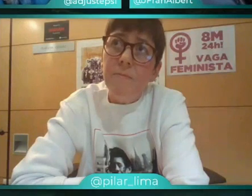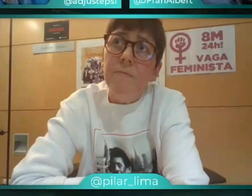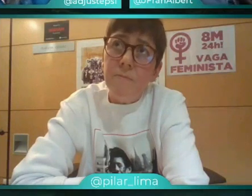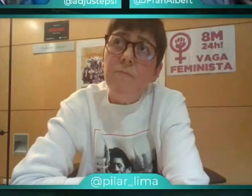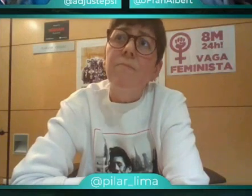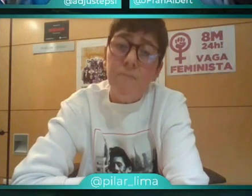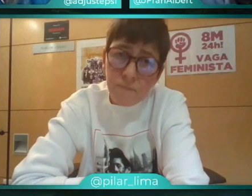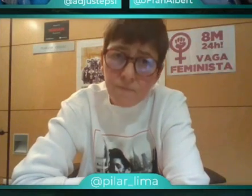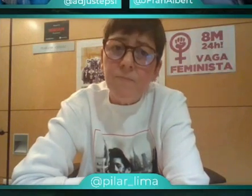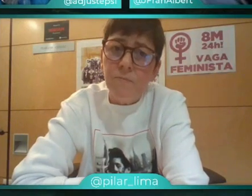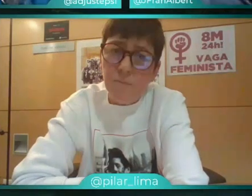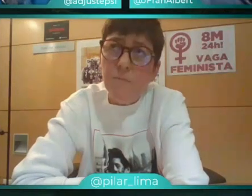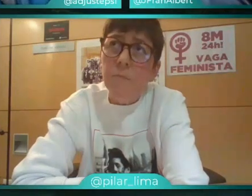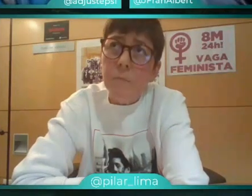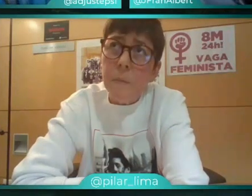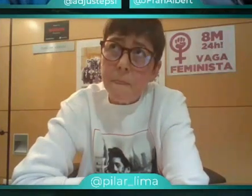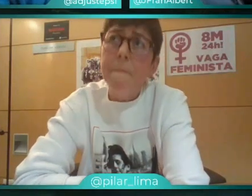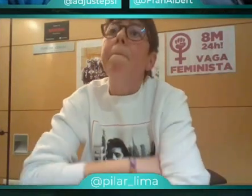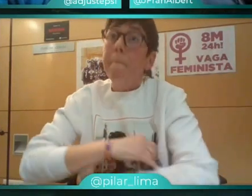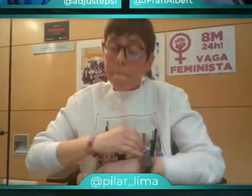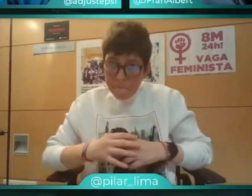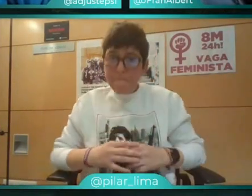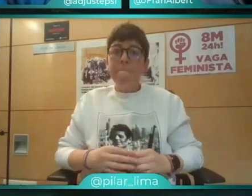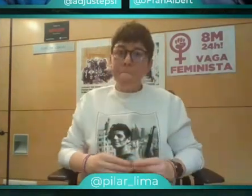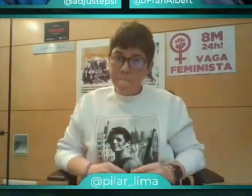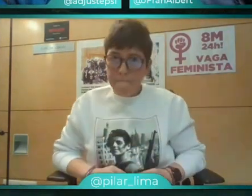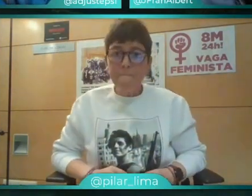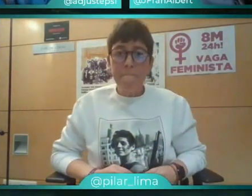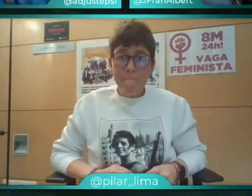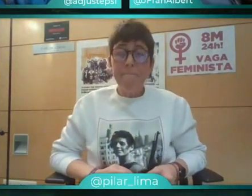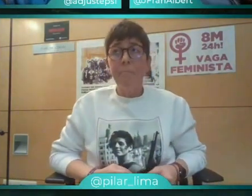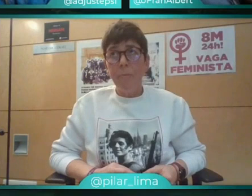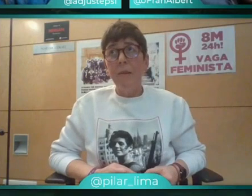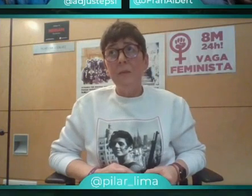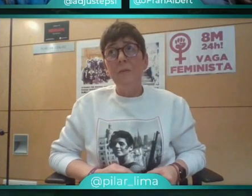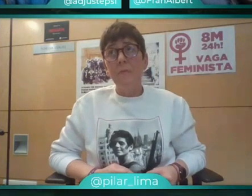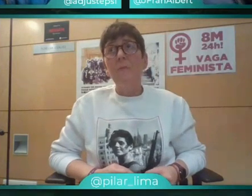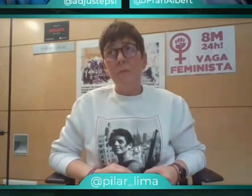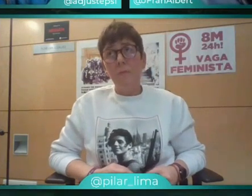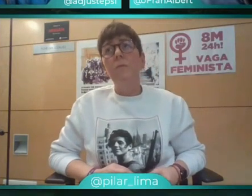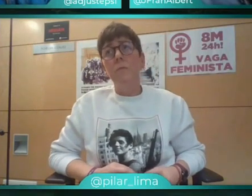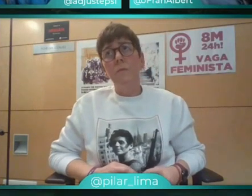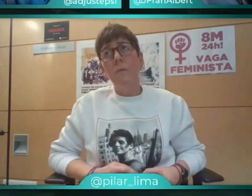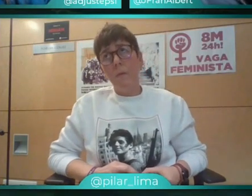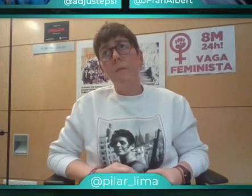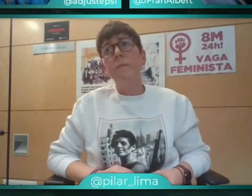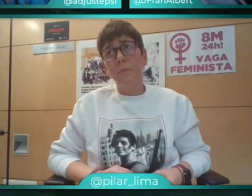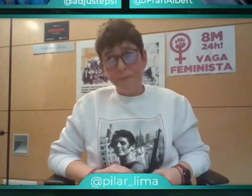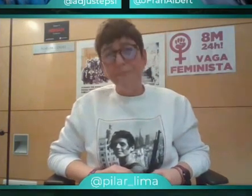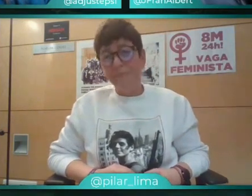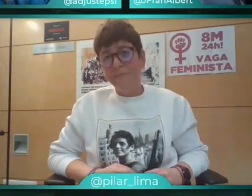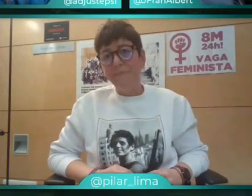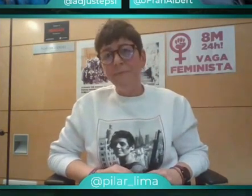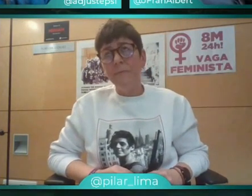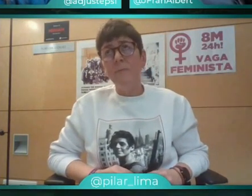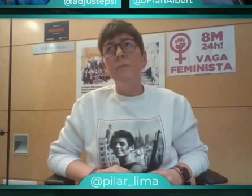caso de gema mj no todas las críticas por ejemplo que Gema empezó a participar en la base Carla también las